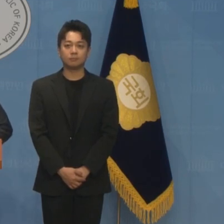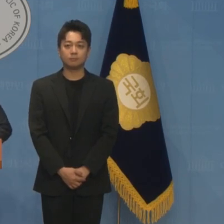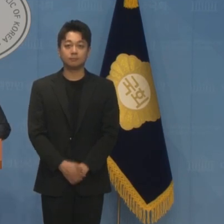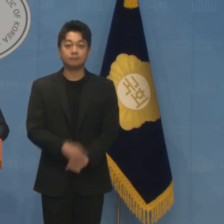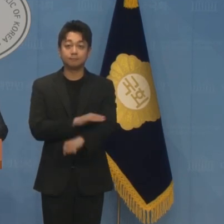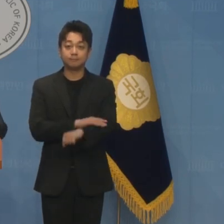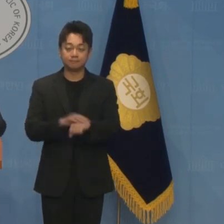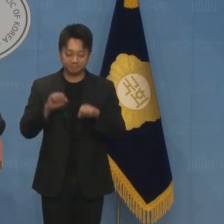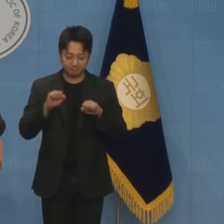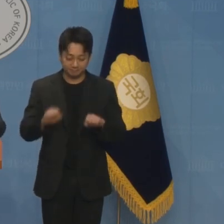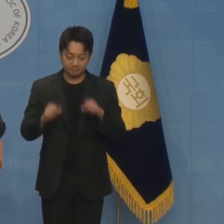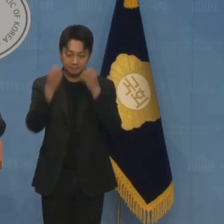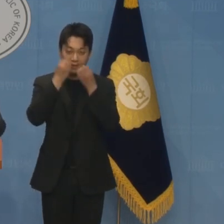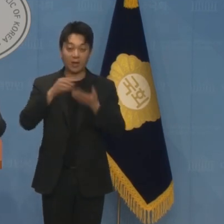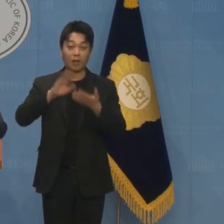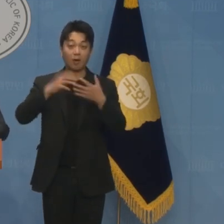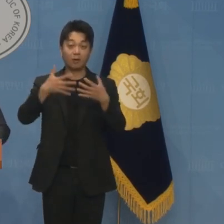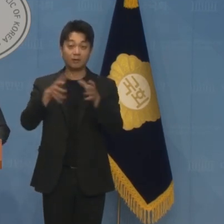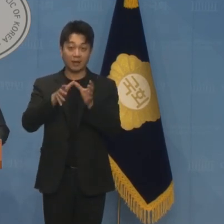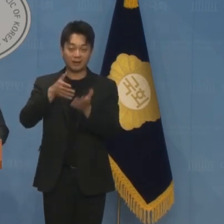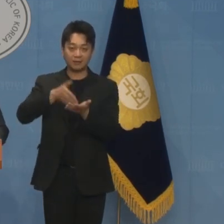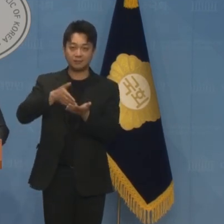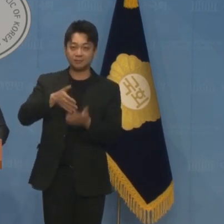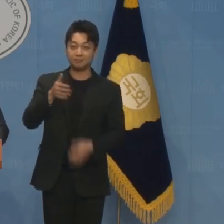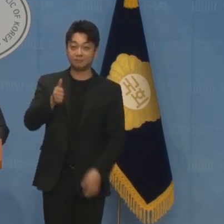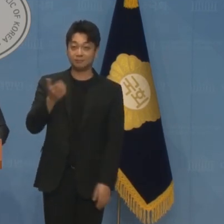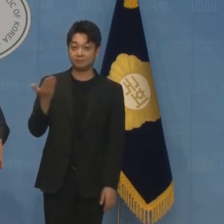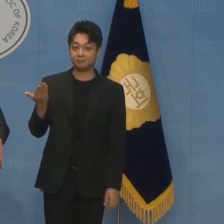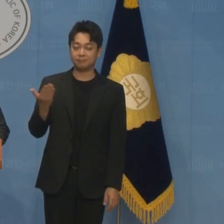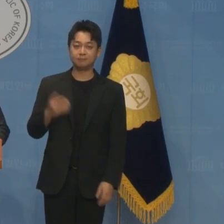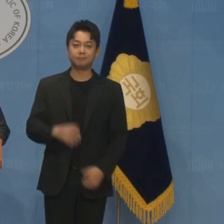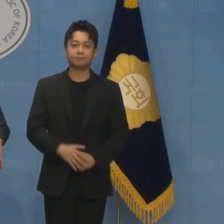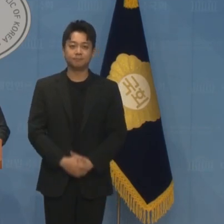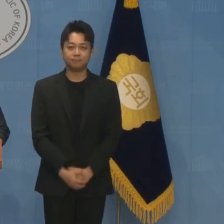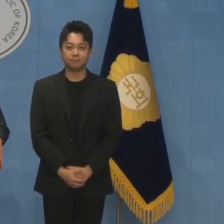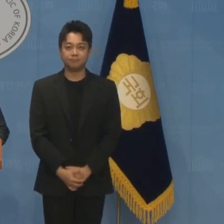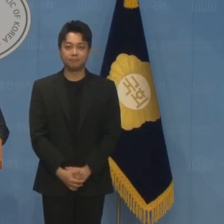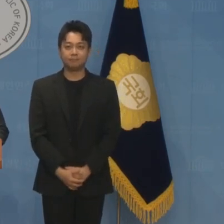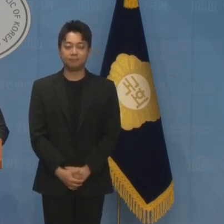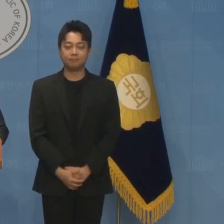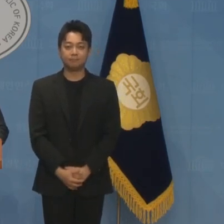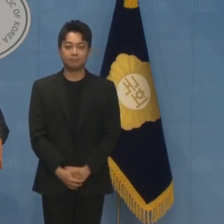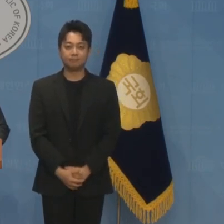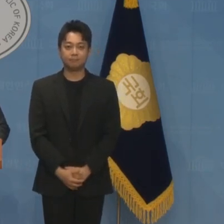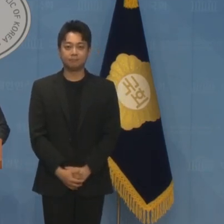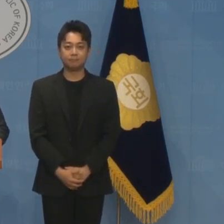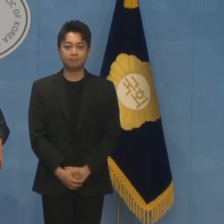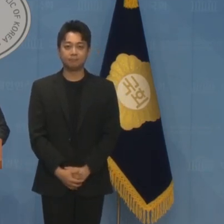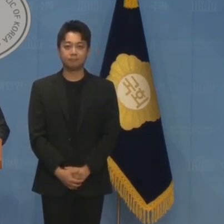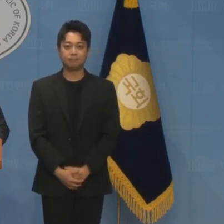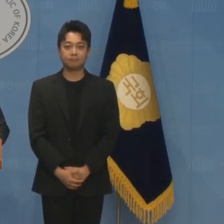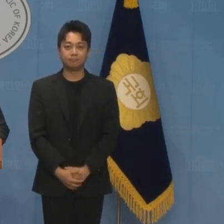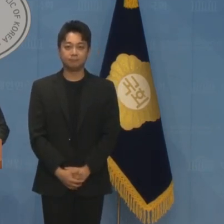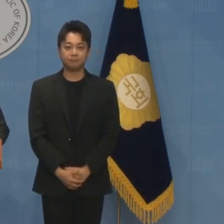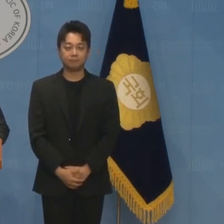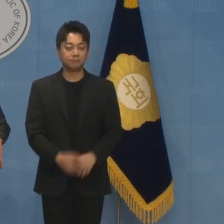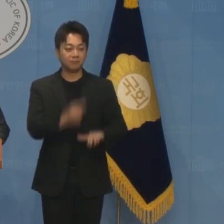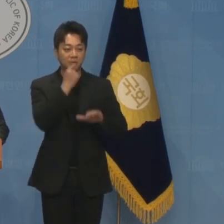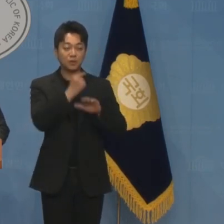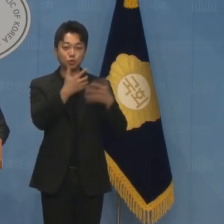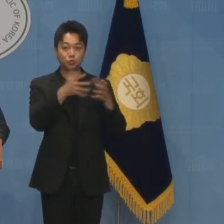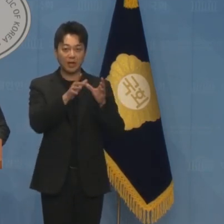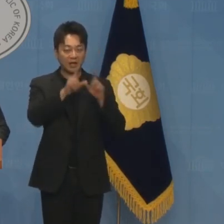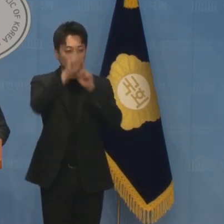안녕하십니까 개혁신당 수석대변인 김성열 있니다 시작하겠습니다 재명 독재당